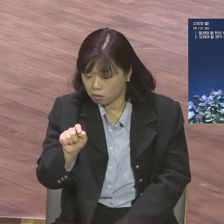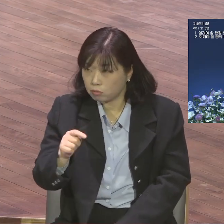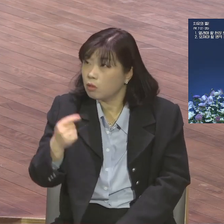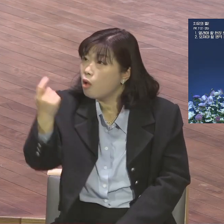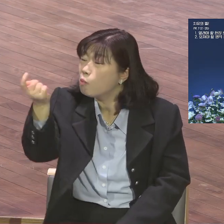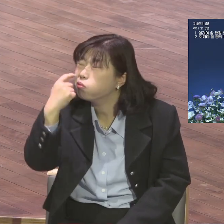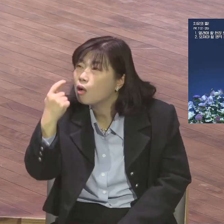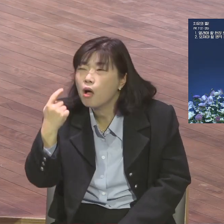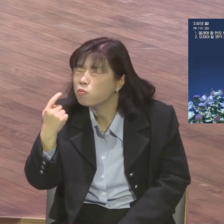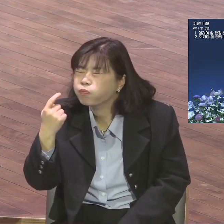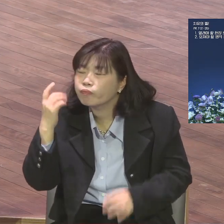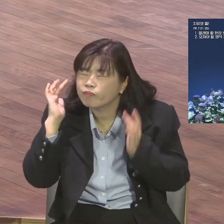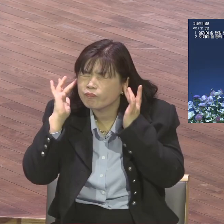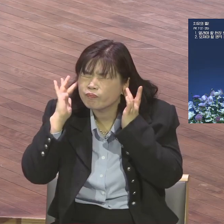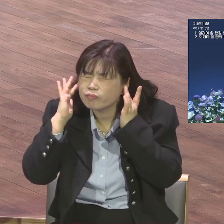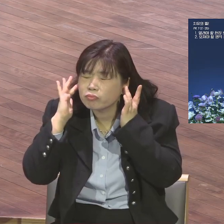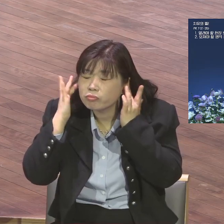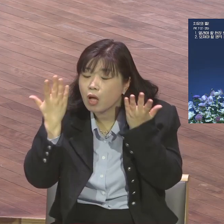이 사람의